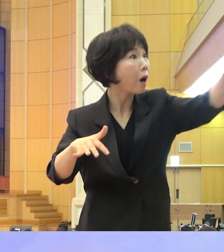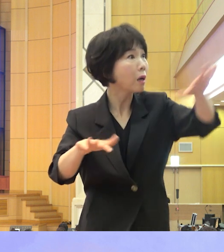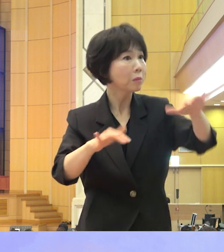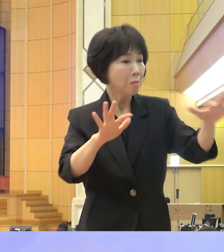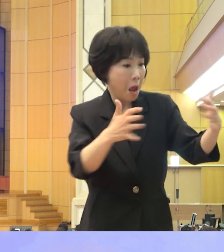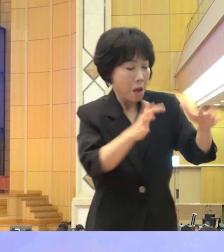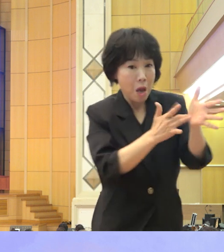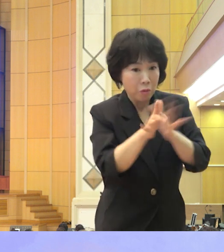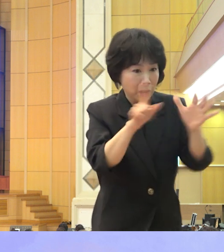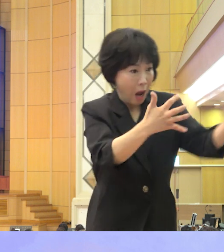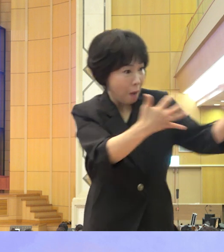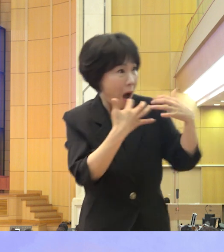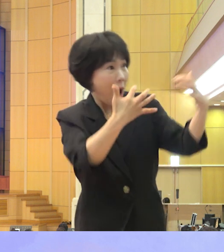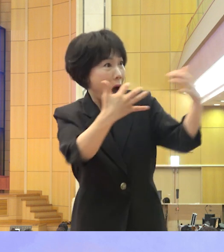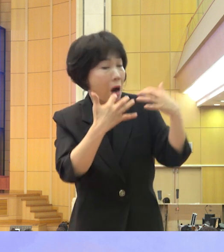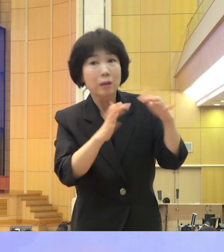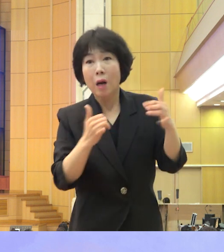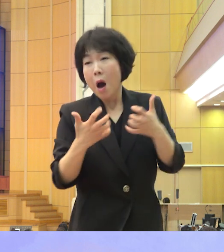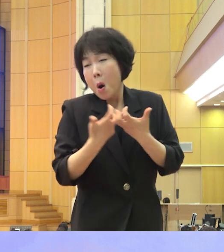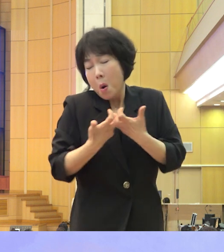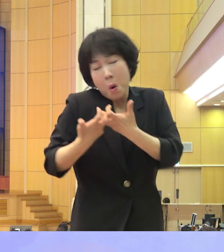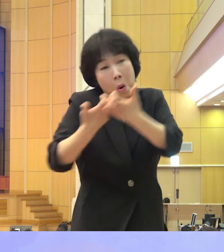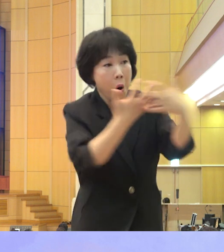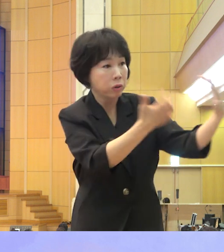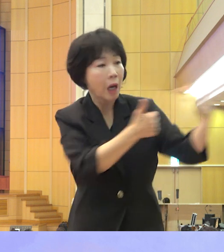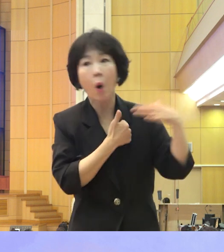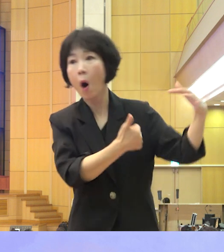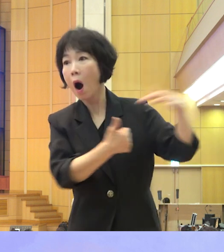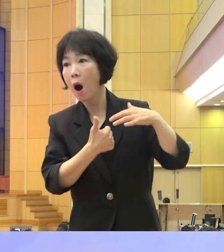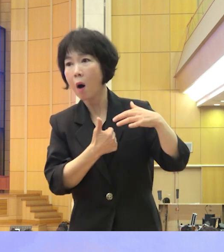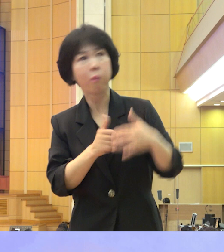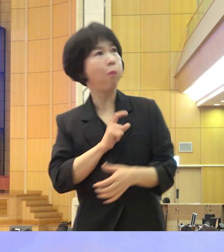예수님을 믿고 따르는 그 많은 사람들이